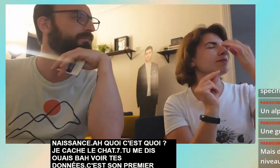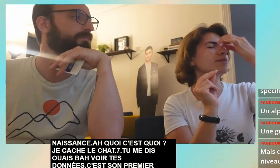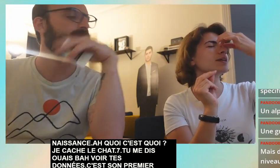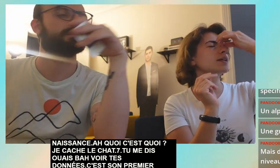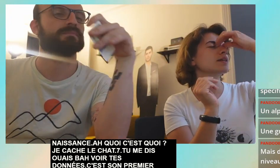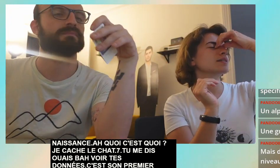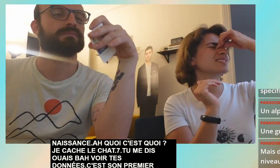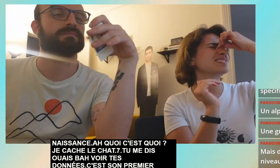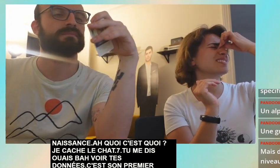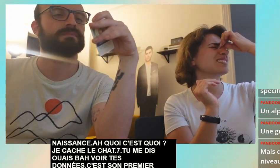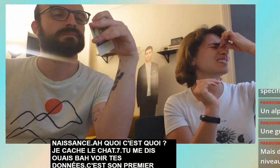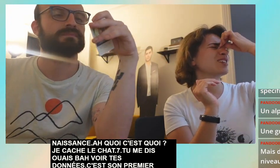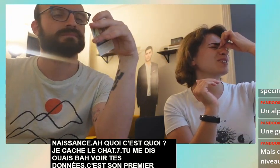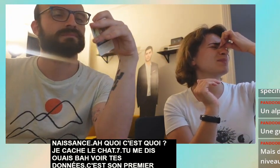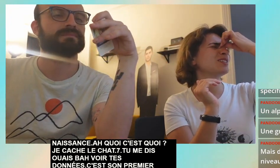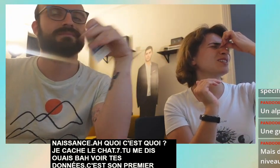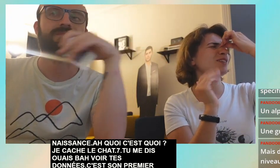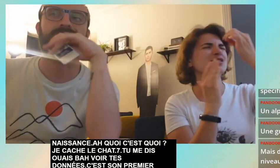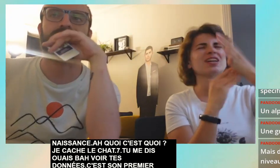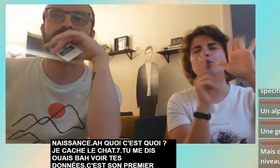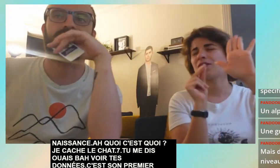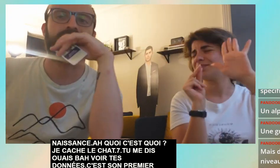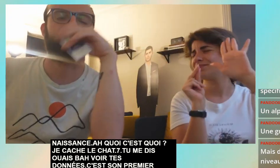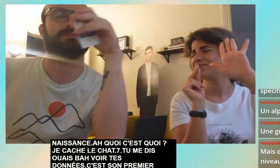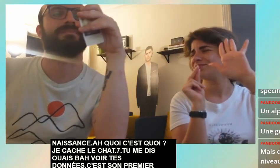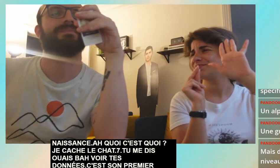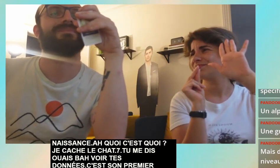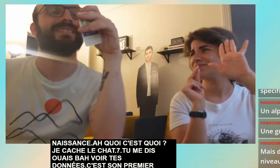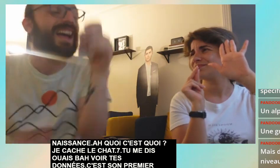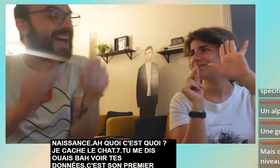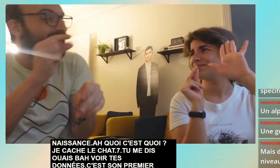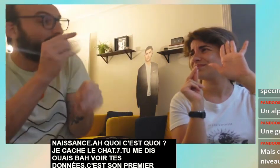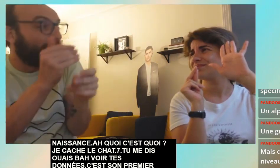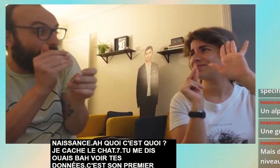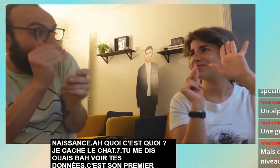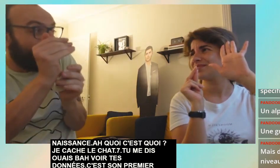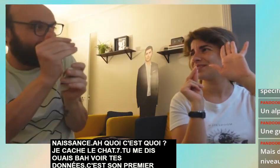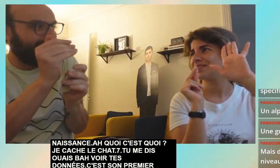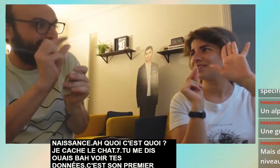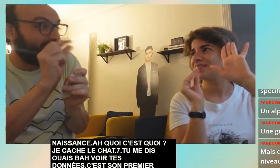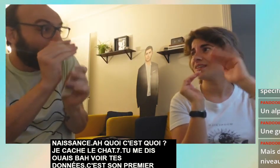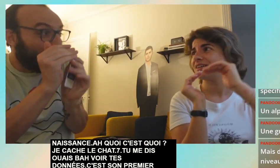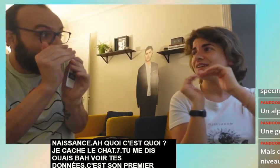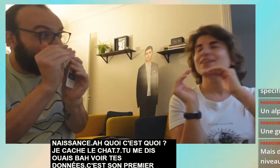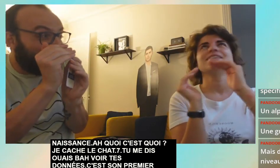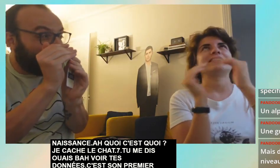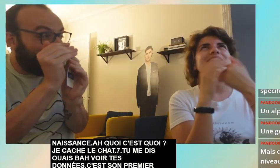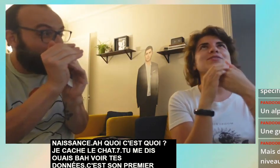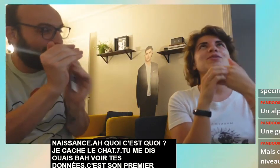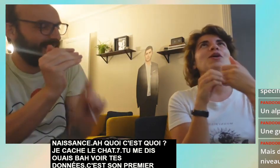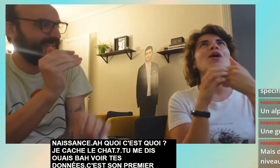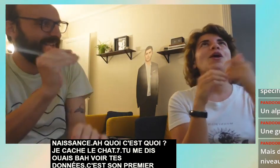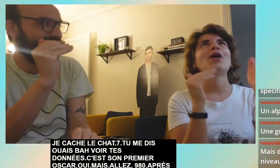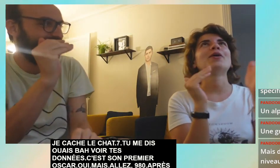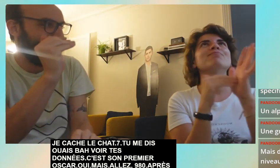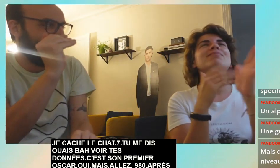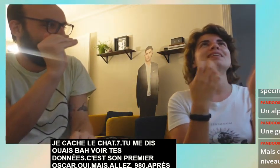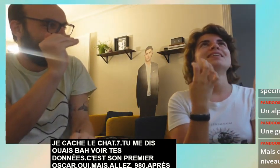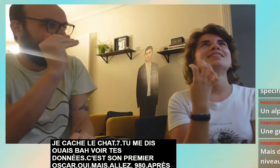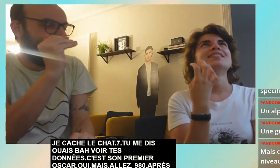1980. Dans les 1980. Tout petit peu après. Donc,